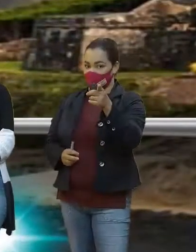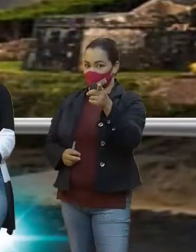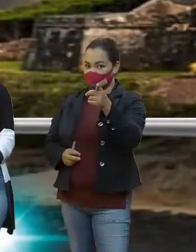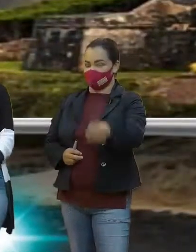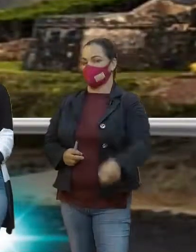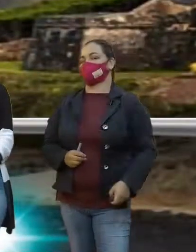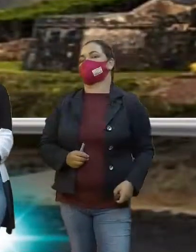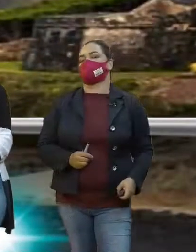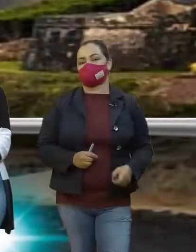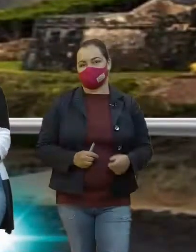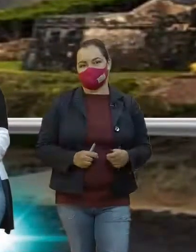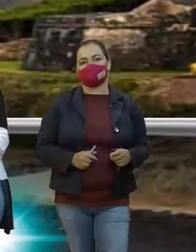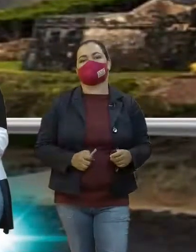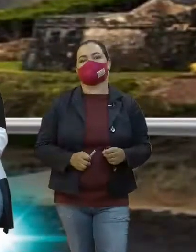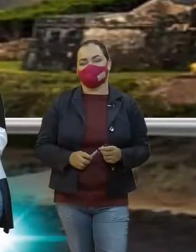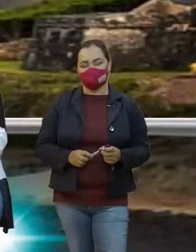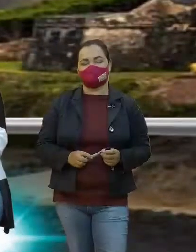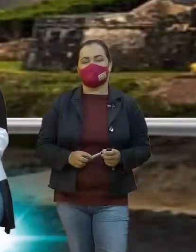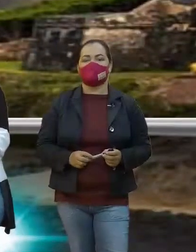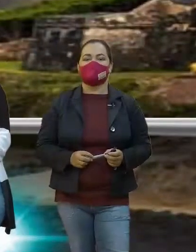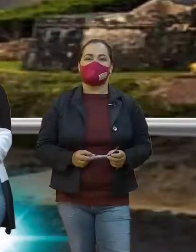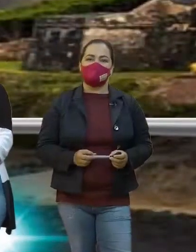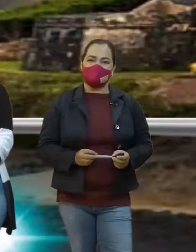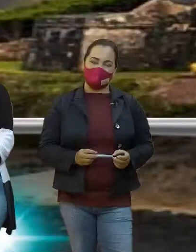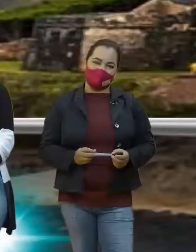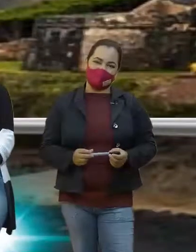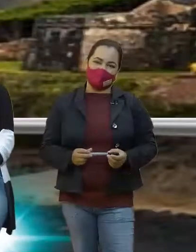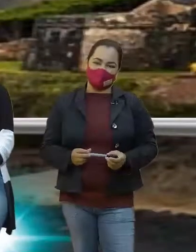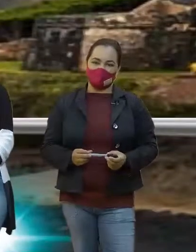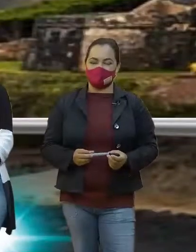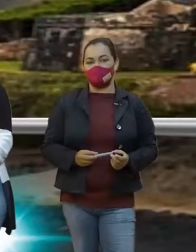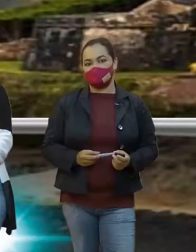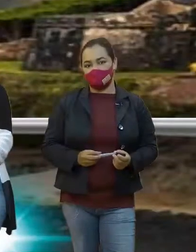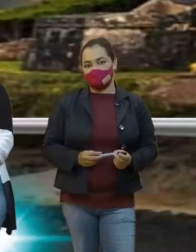também estuda, viu? E muito! Pois é,